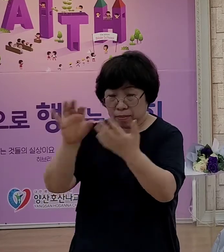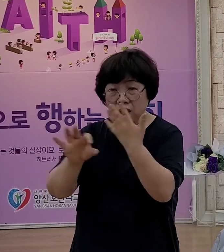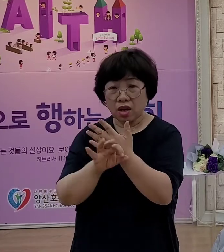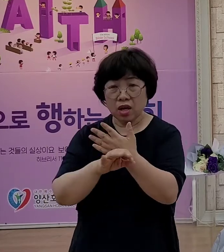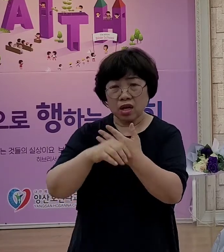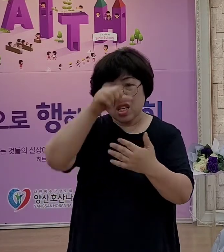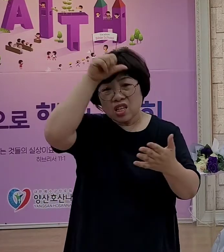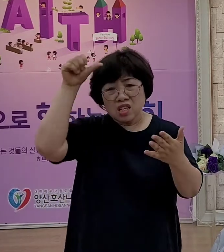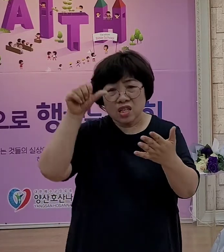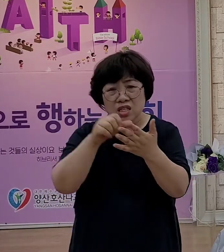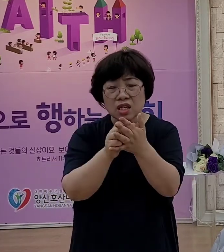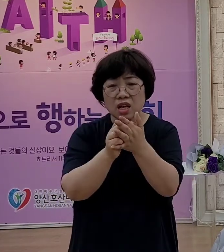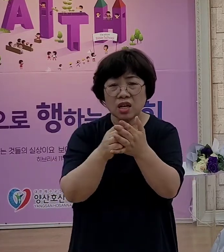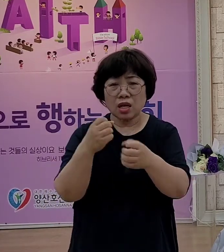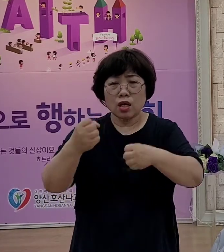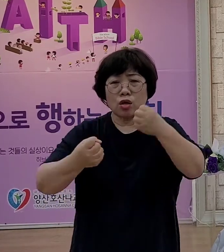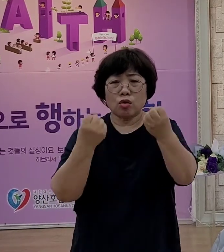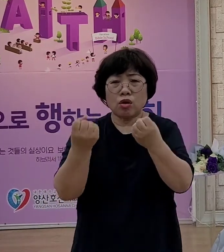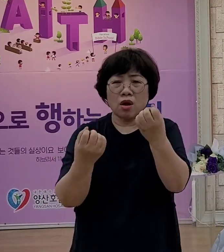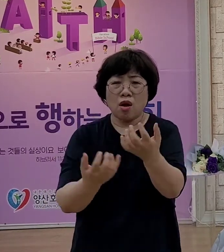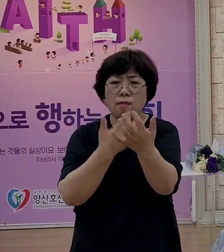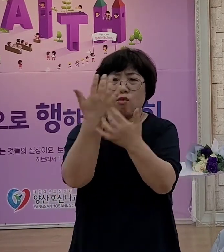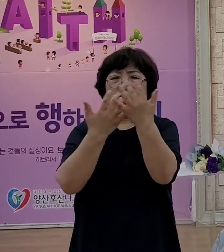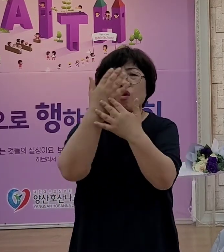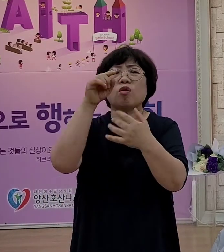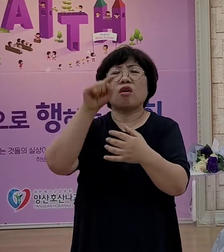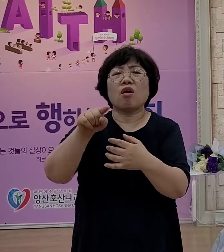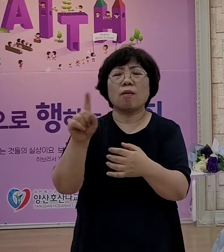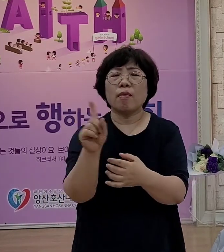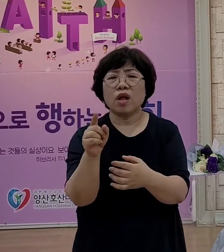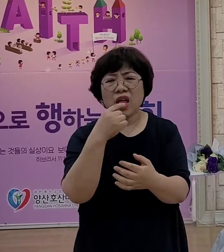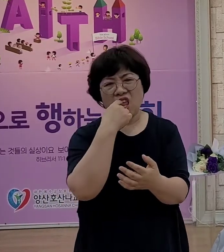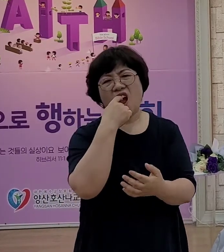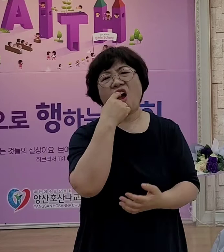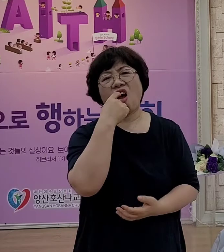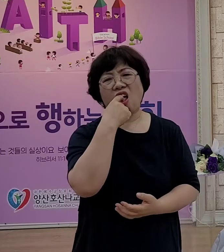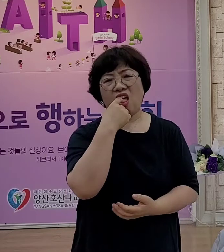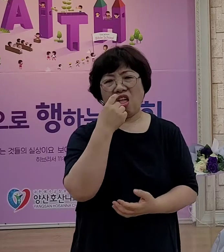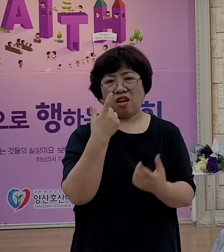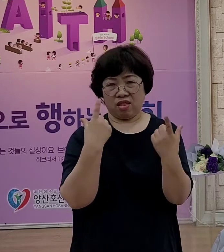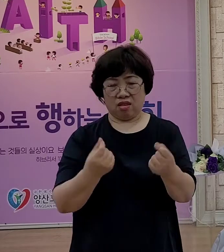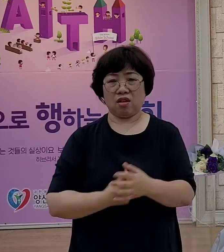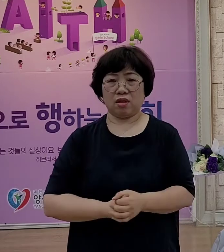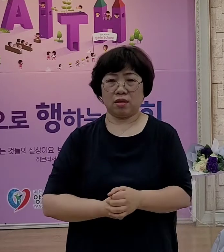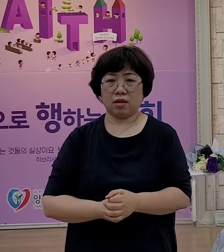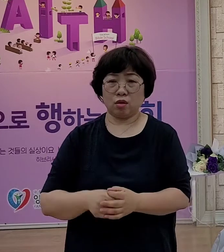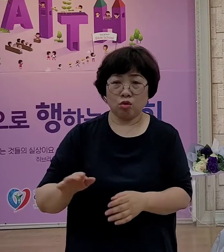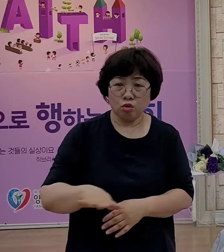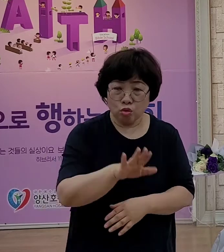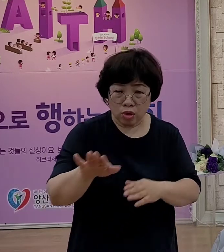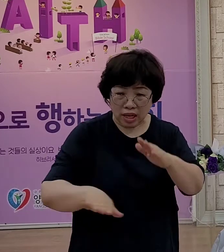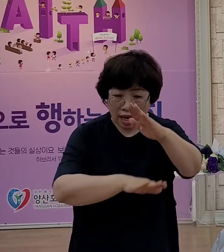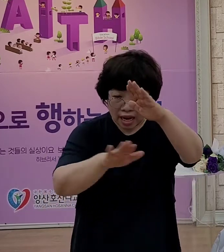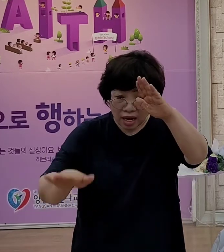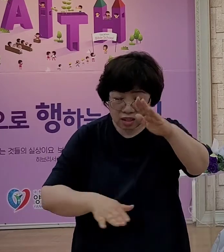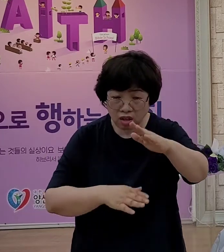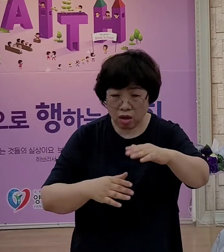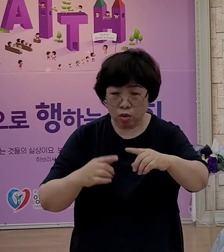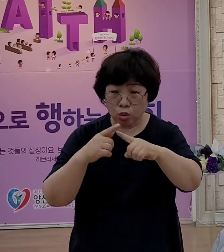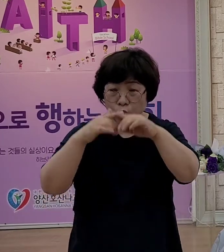불태운다. 이게 혀가 하는 역할. 우리 가정과 이 공동체, 이